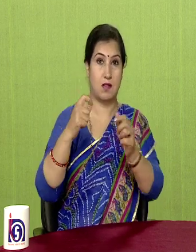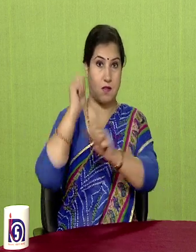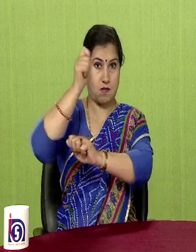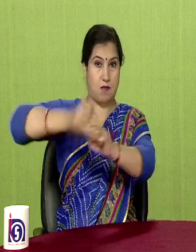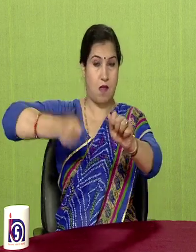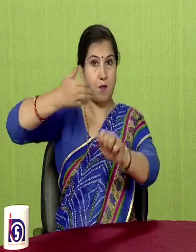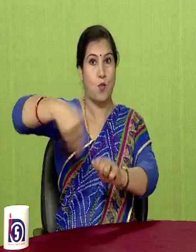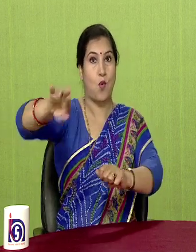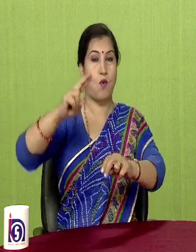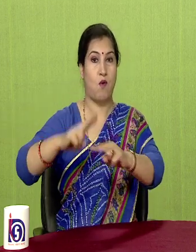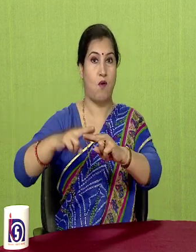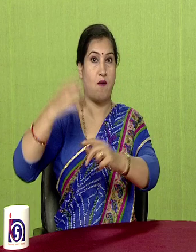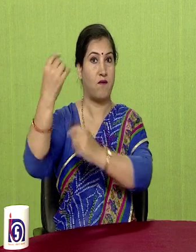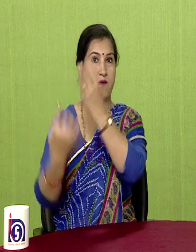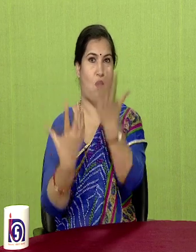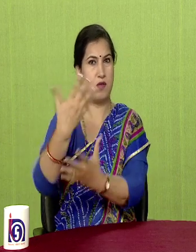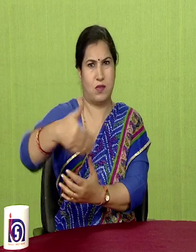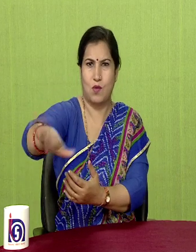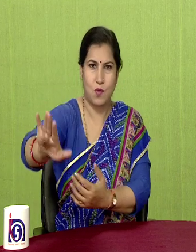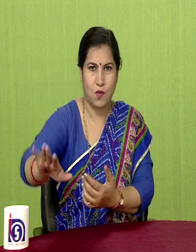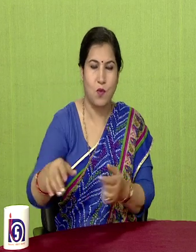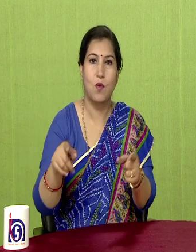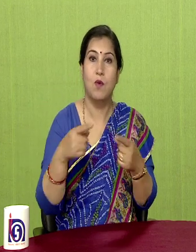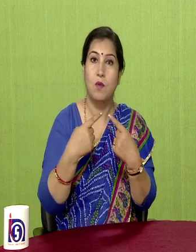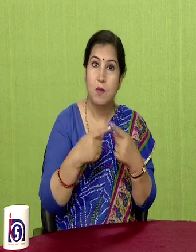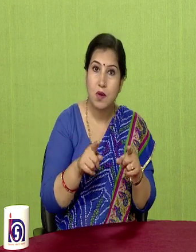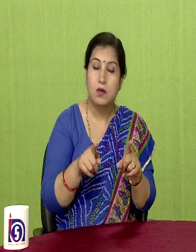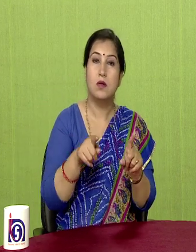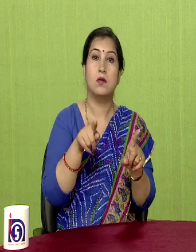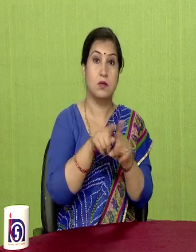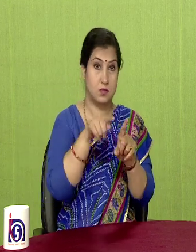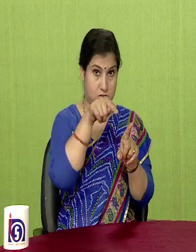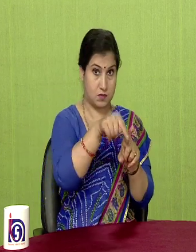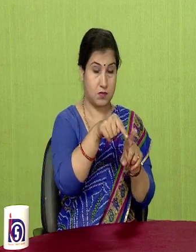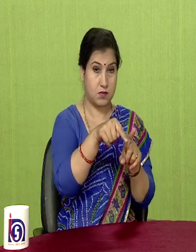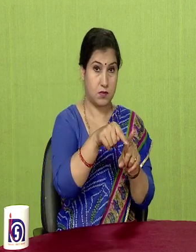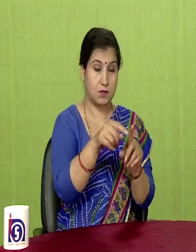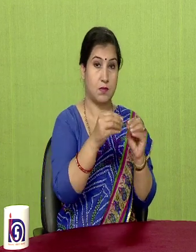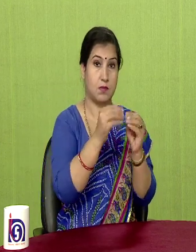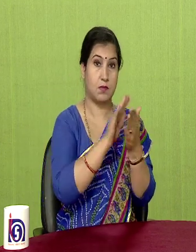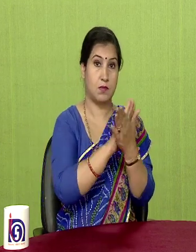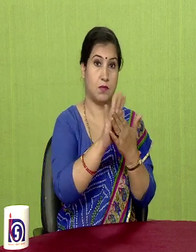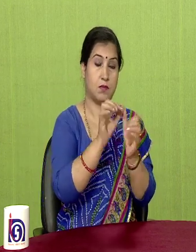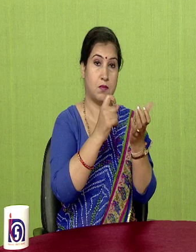पर राम का स्वभाव है कि अपराधी पर क्रोध न करना।